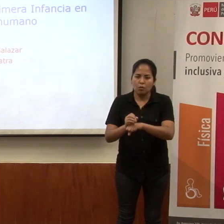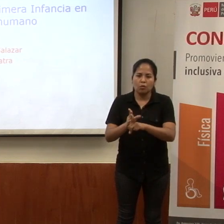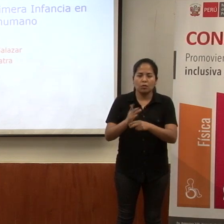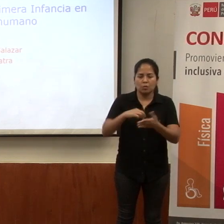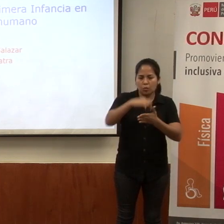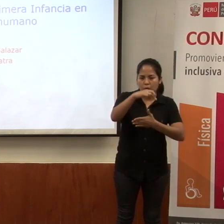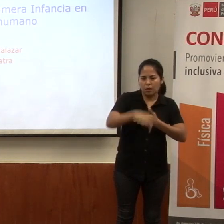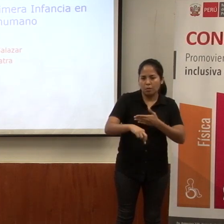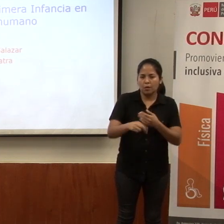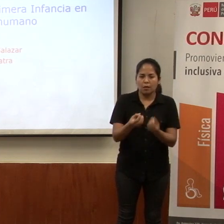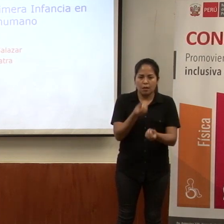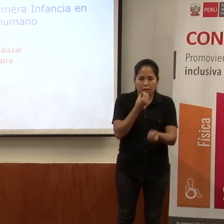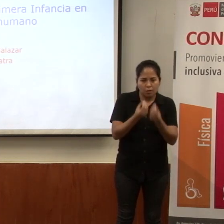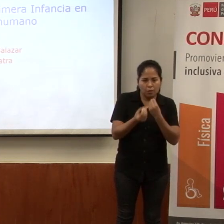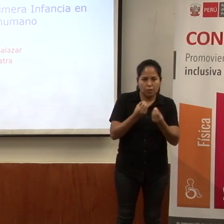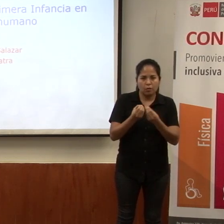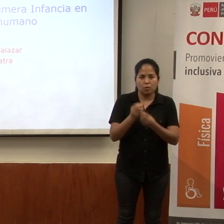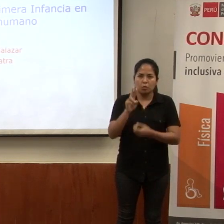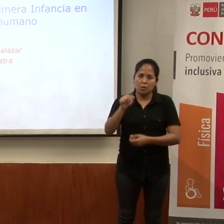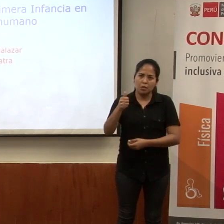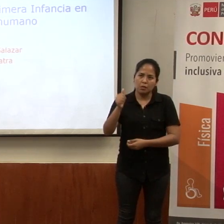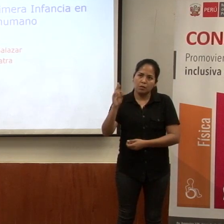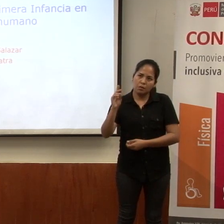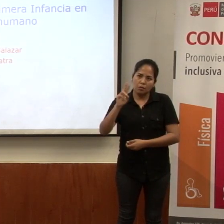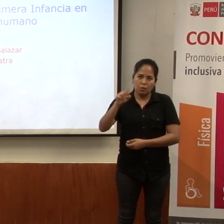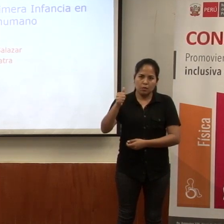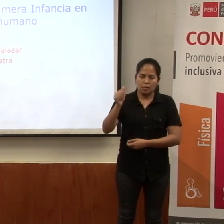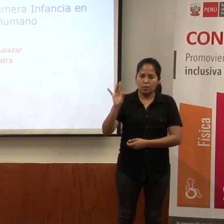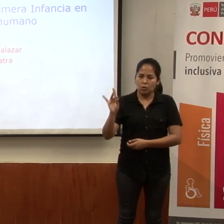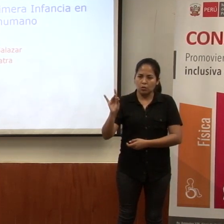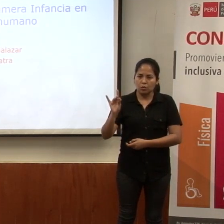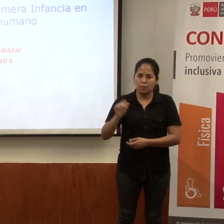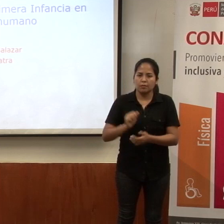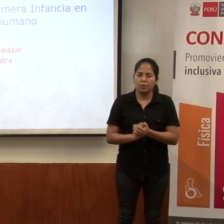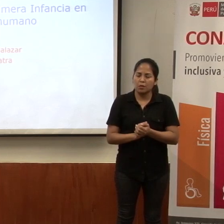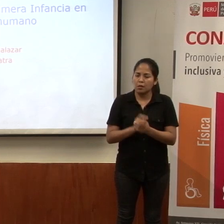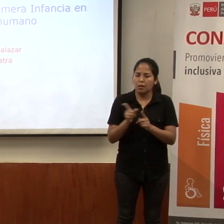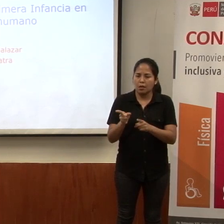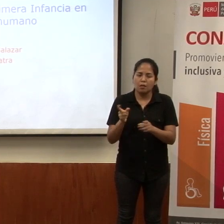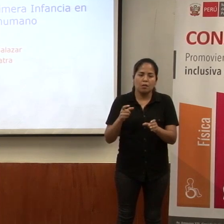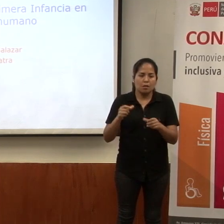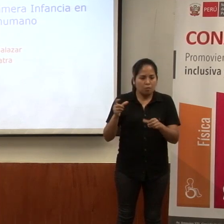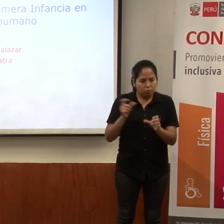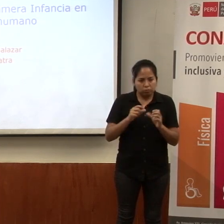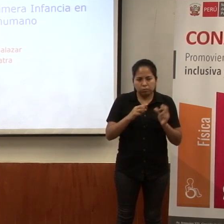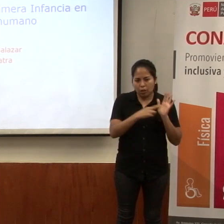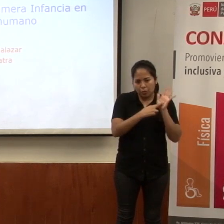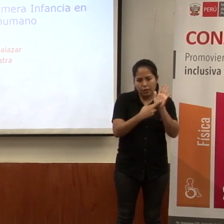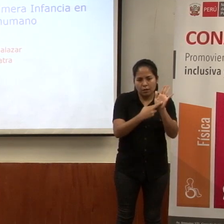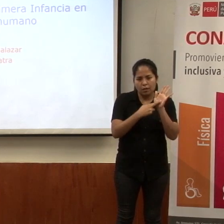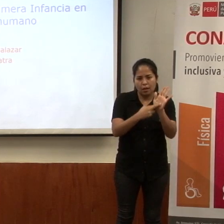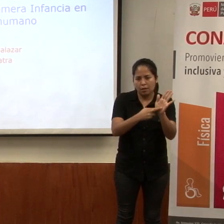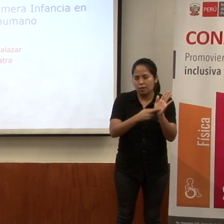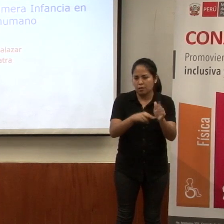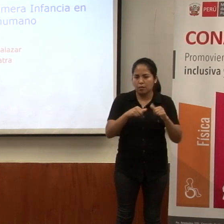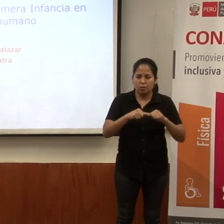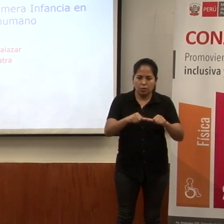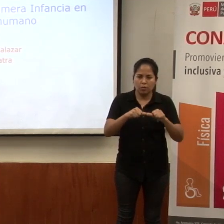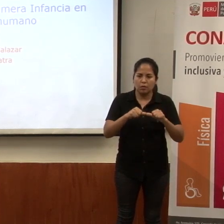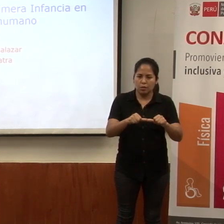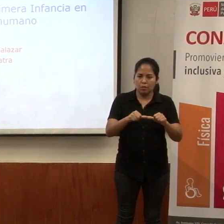y el 2018, miembro activo de la Sociedad Peruana de Pediatría, fundador del capítulo de Pediatría